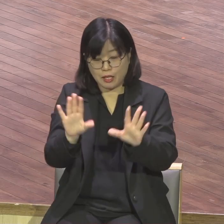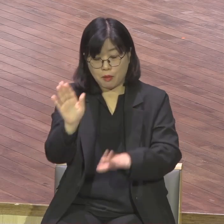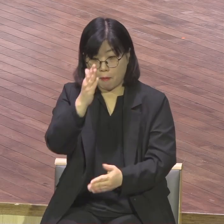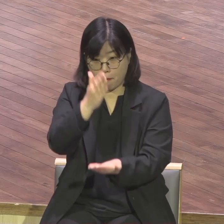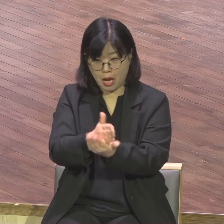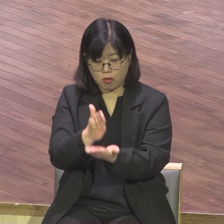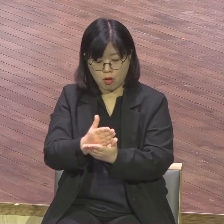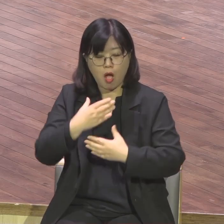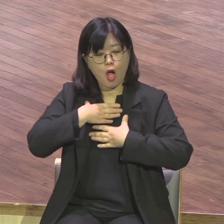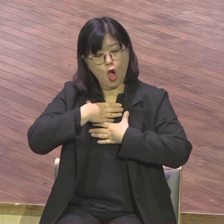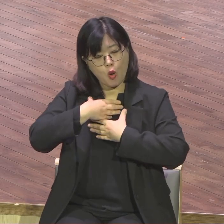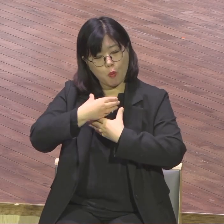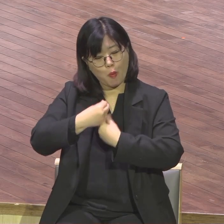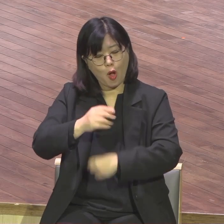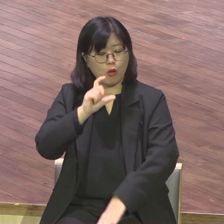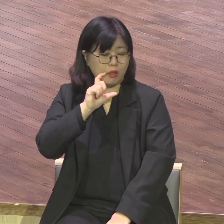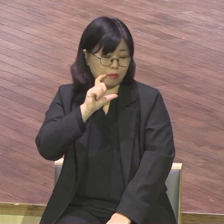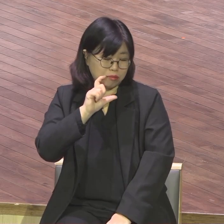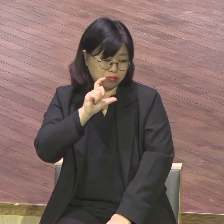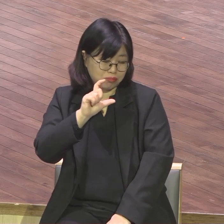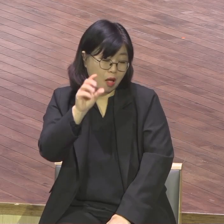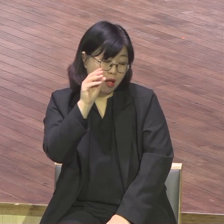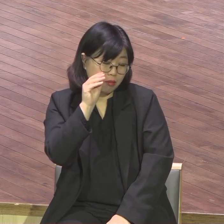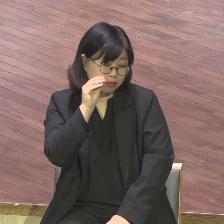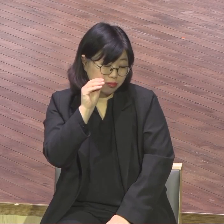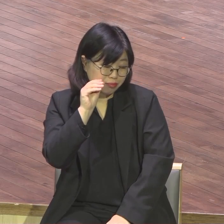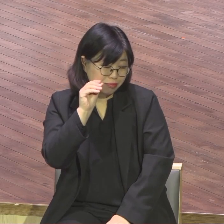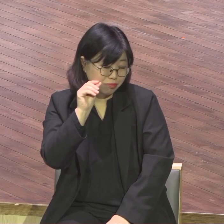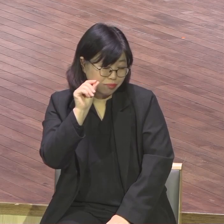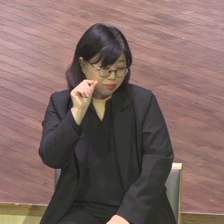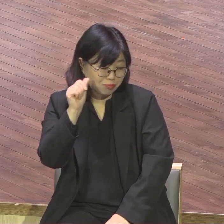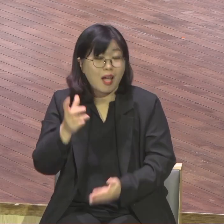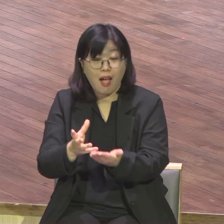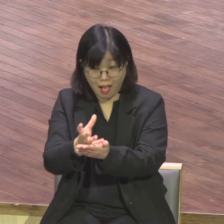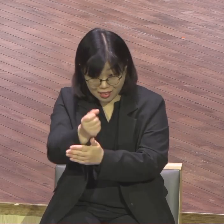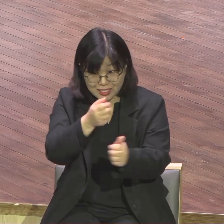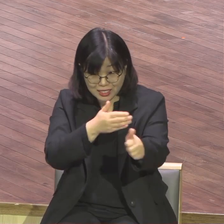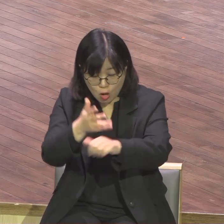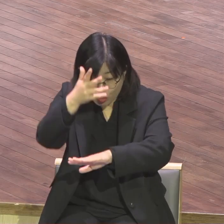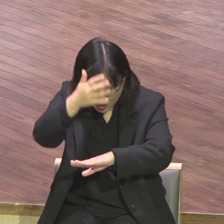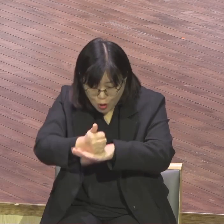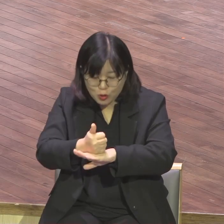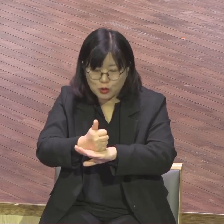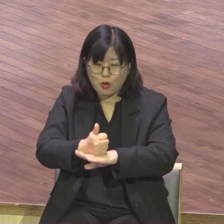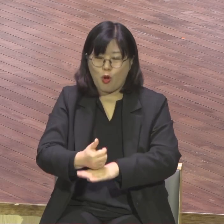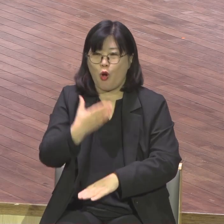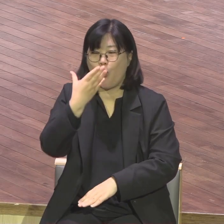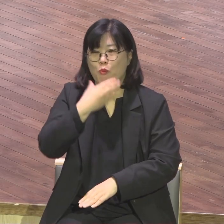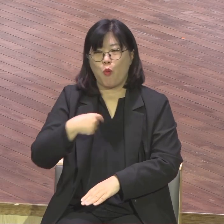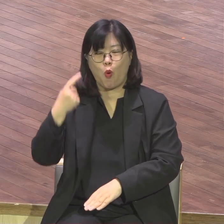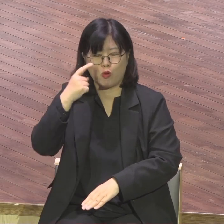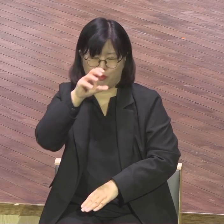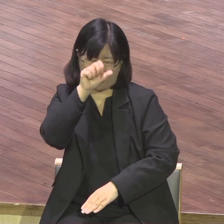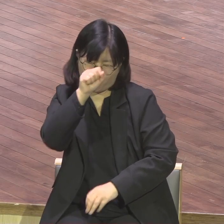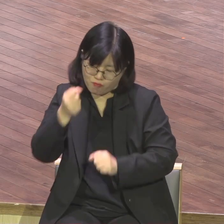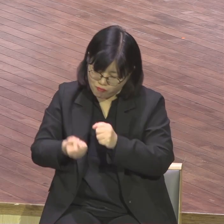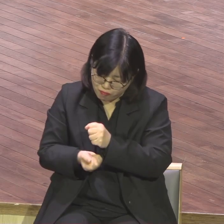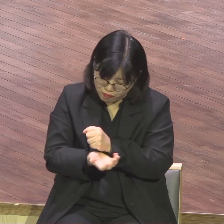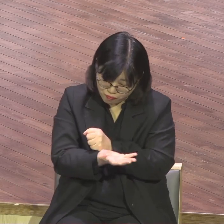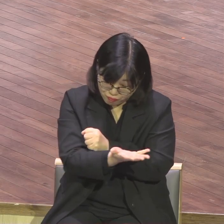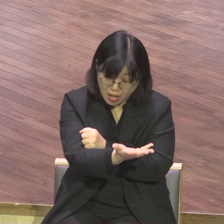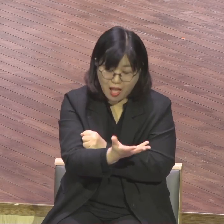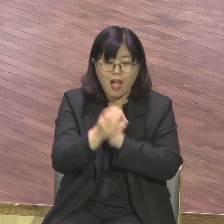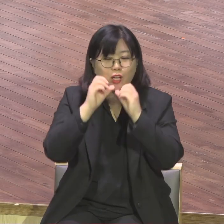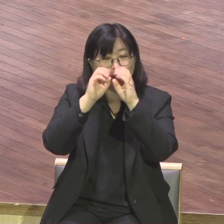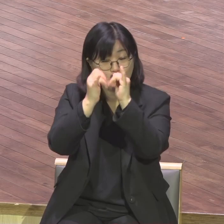이 삶의 비밀을 깨닫고 복음의 선한 영향력을 삶 속에 입혀 나가는 현장 전도자들 다